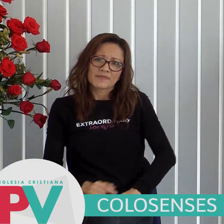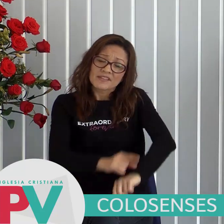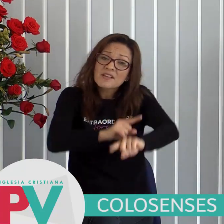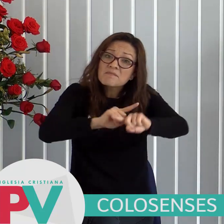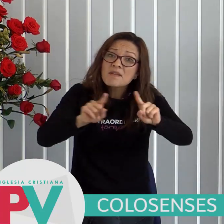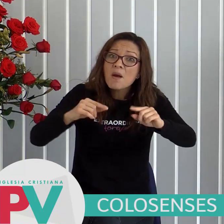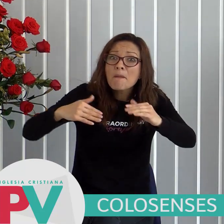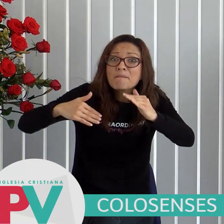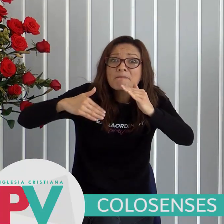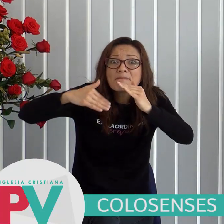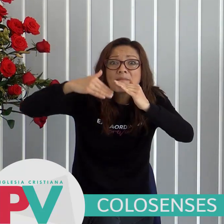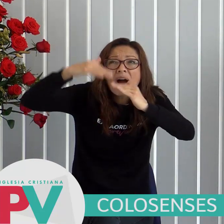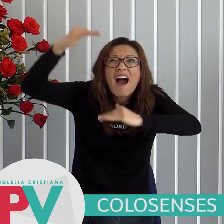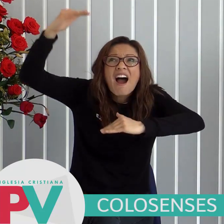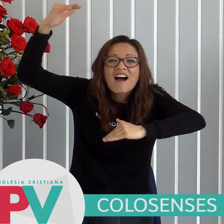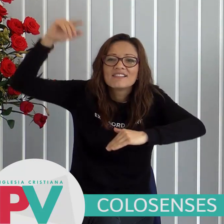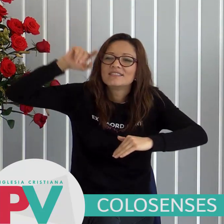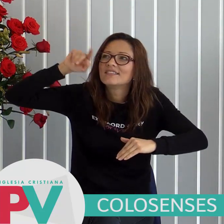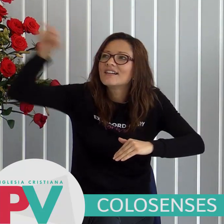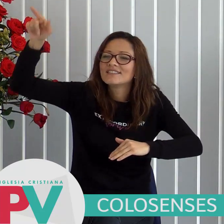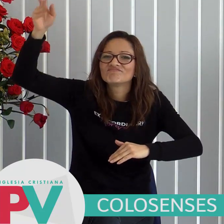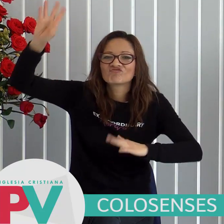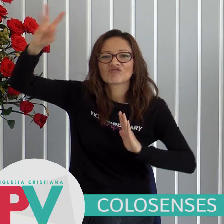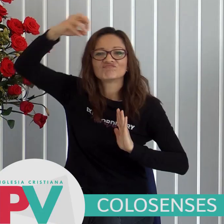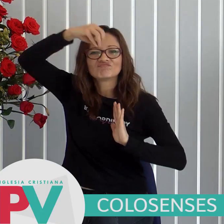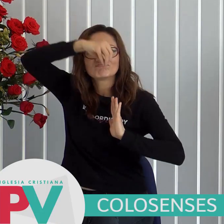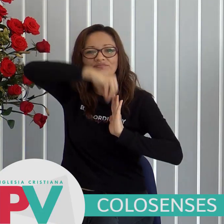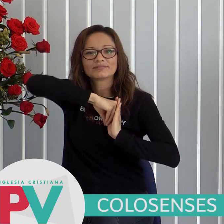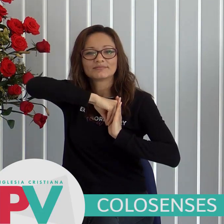Pero mayor es el que está en nosotros.